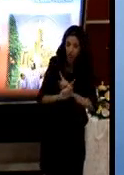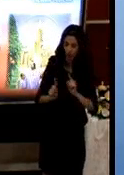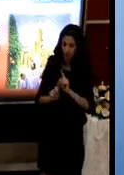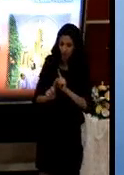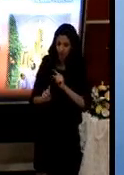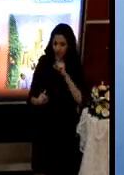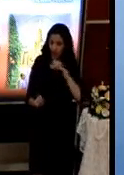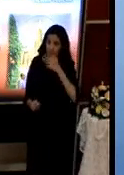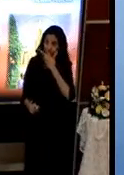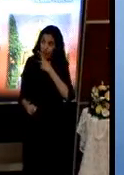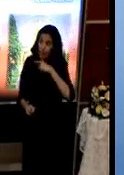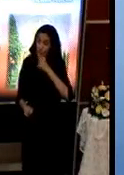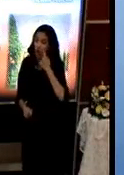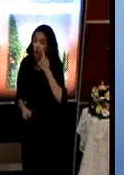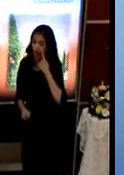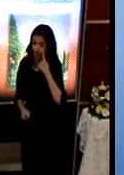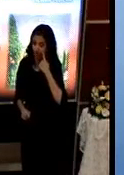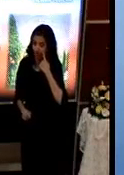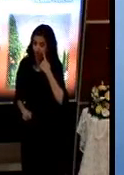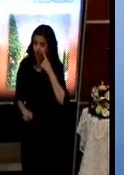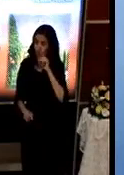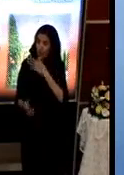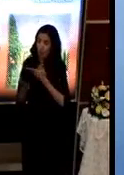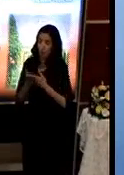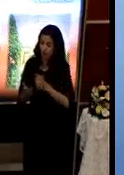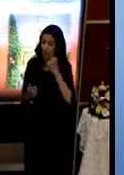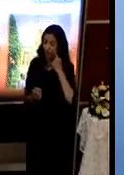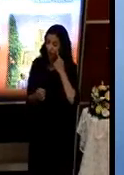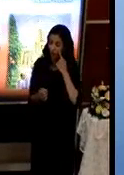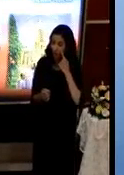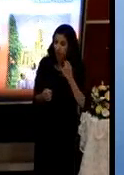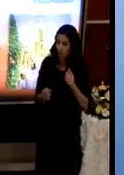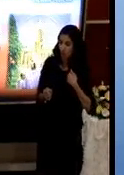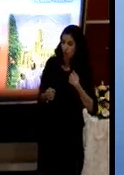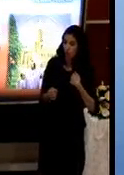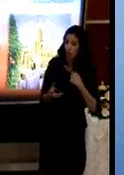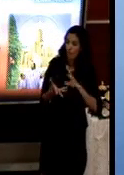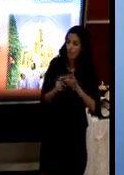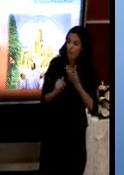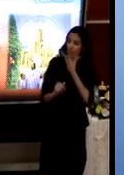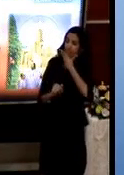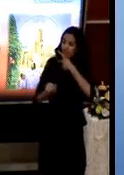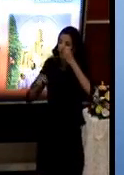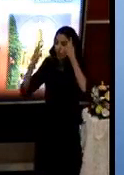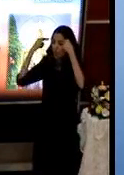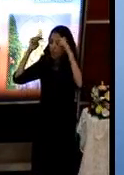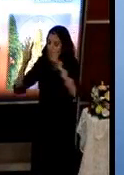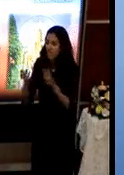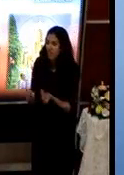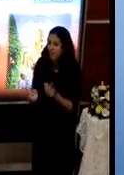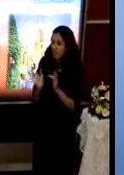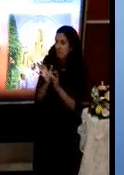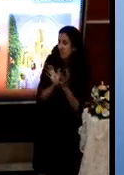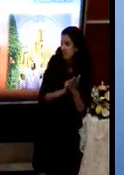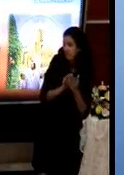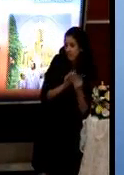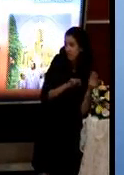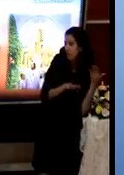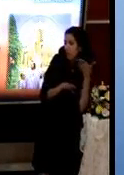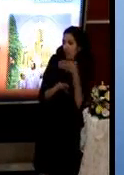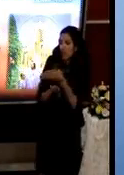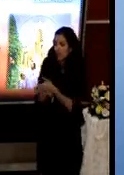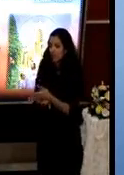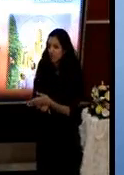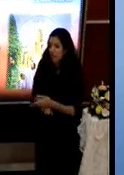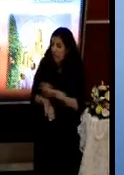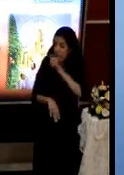voluntad. Ahora decido hacer los viajes de Dios, ir a la casa de Dios, visitar a